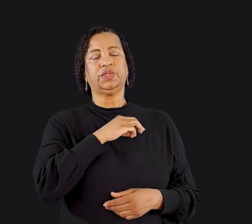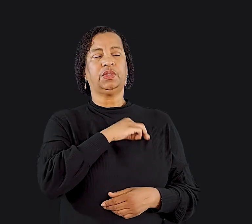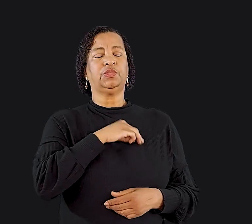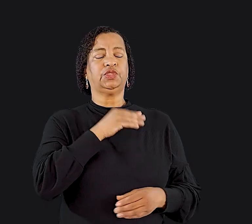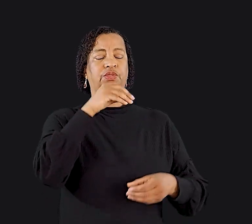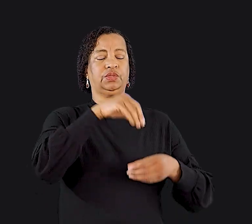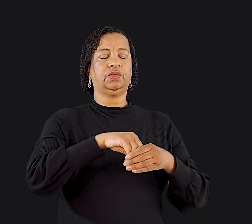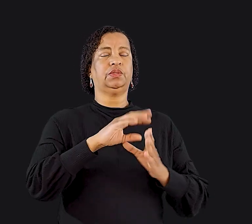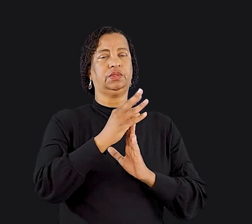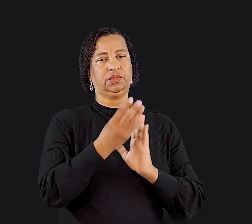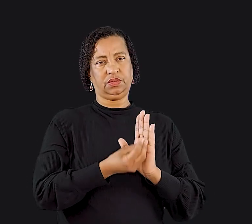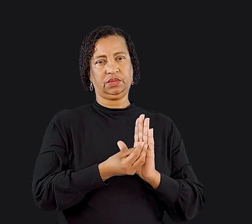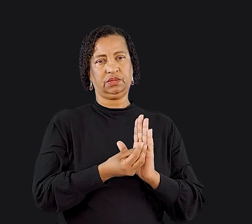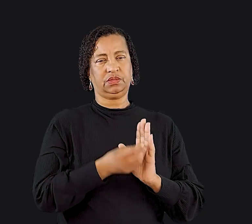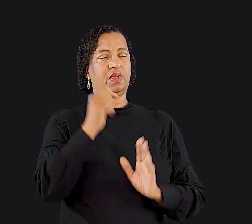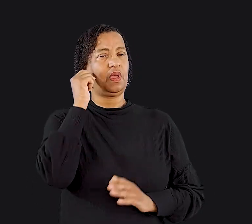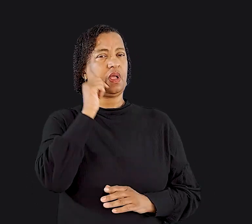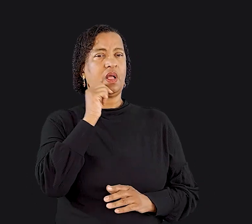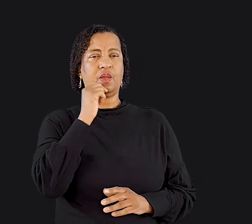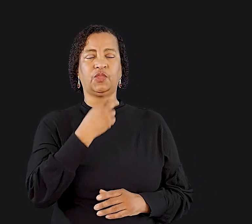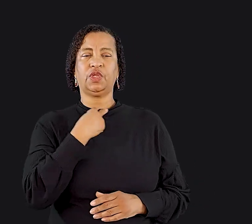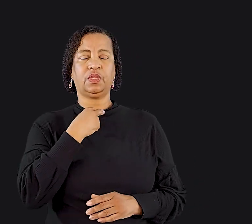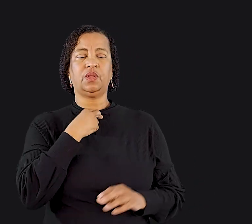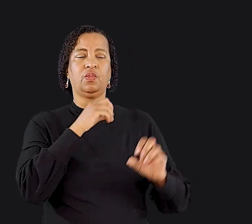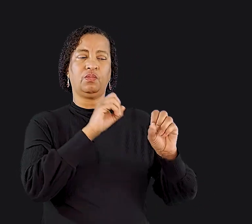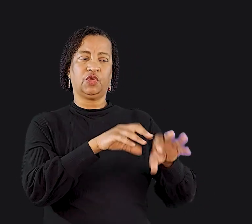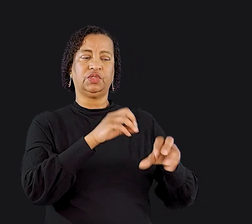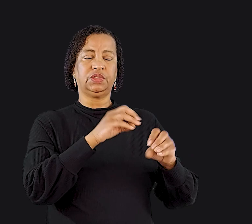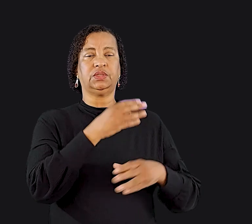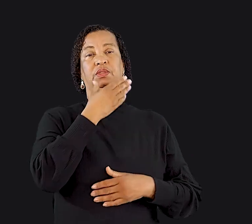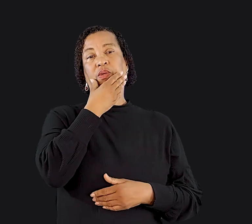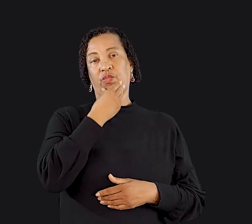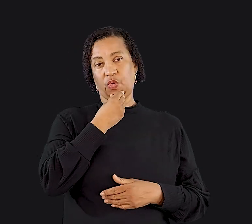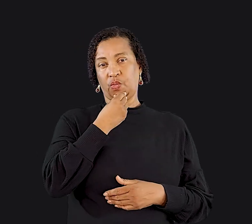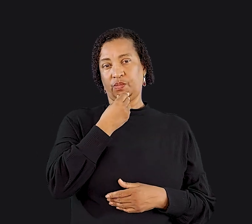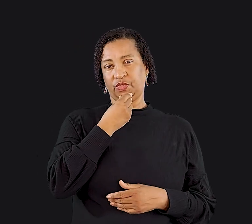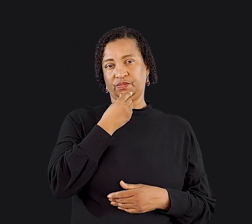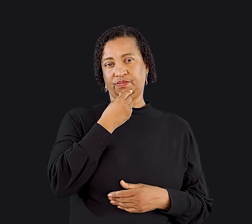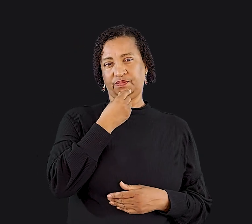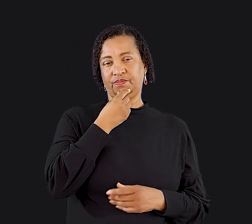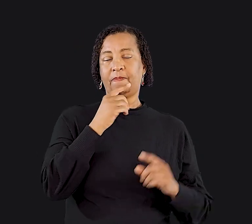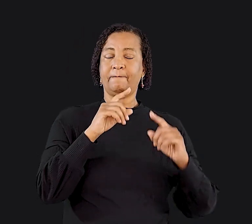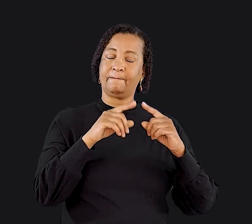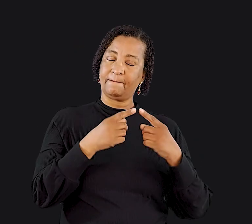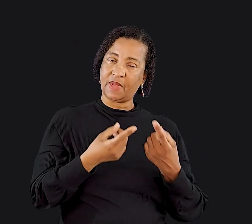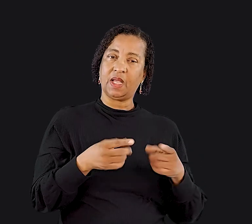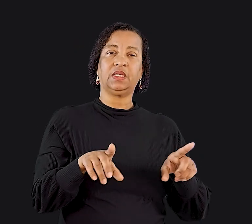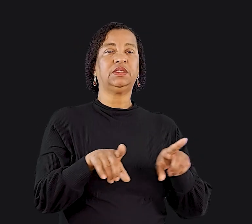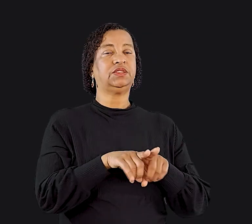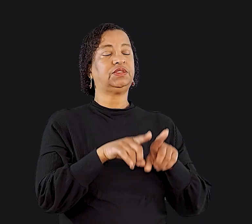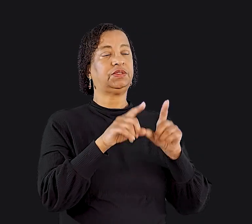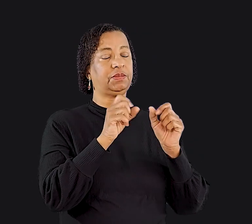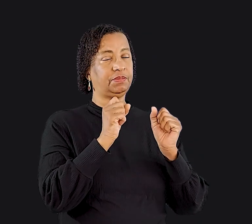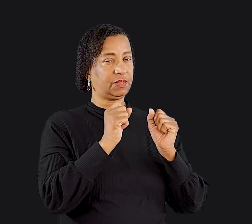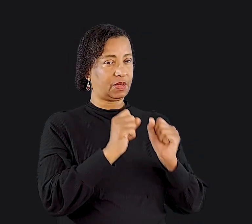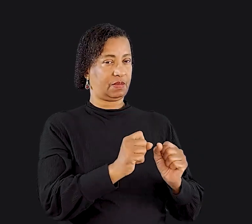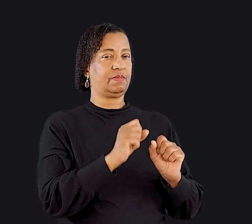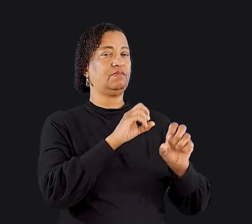igreja. Biblicamente, a mulher não deve ensinar para o homem, o que não quer dizer que ela não possa jamais